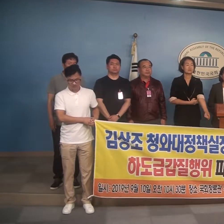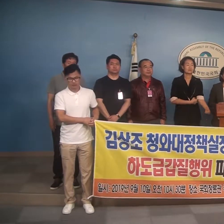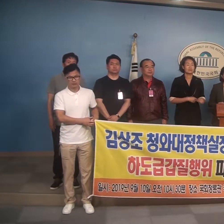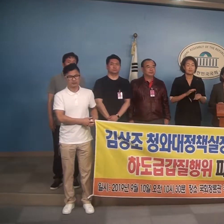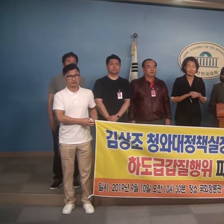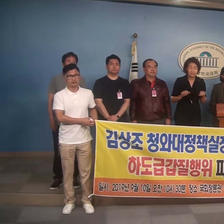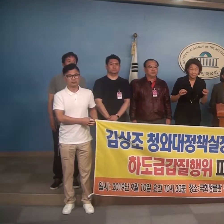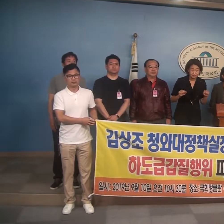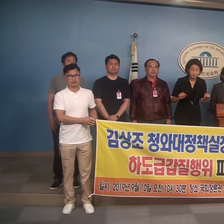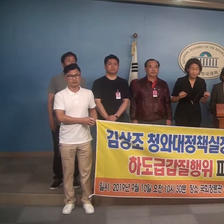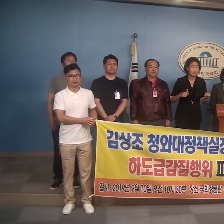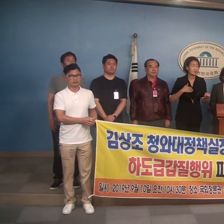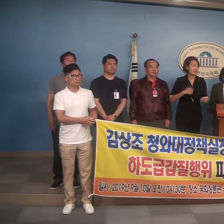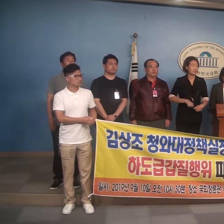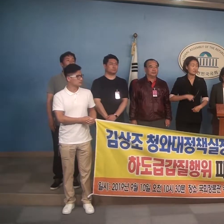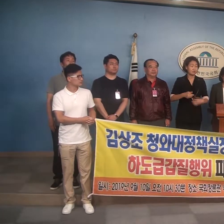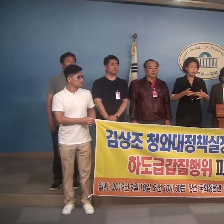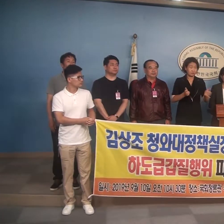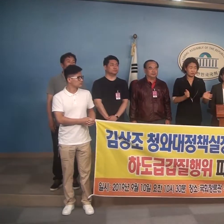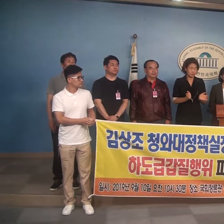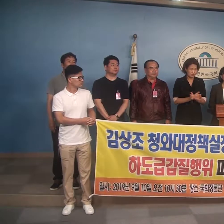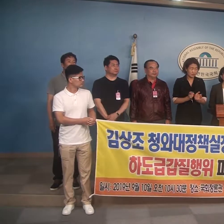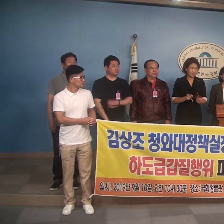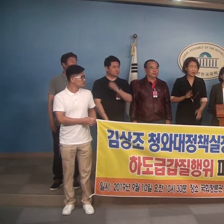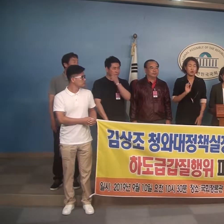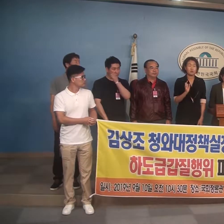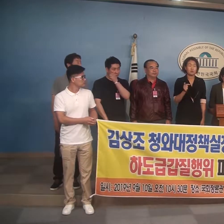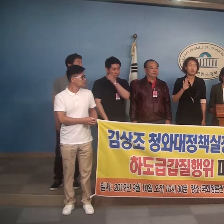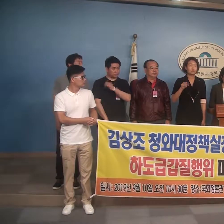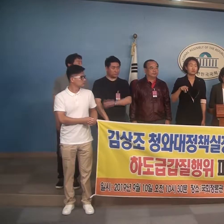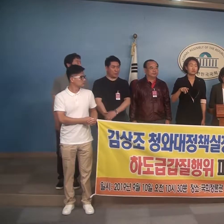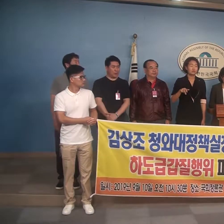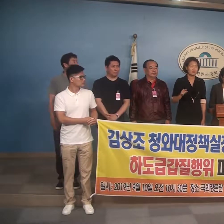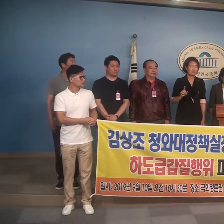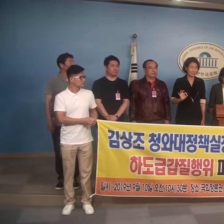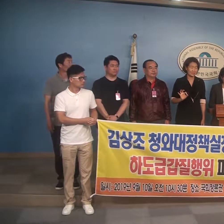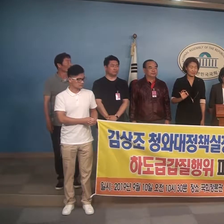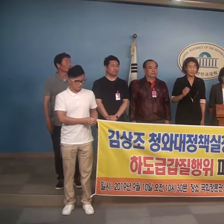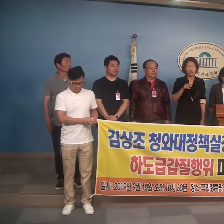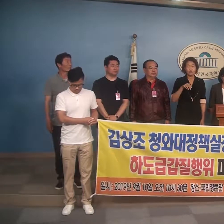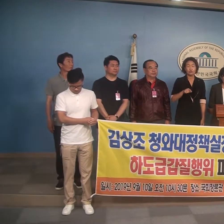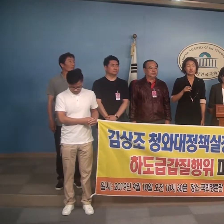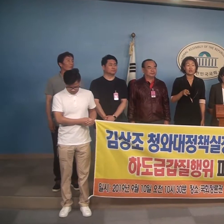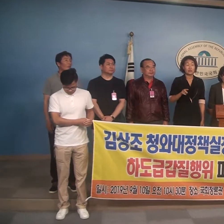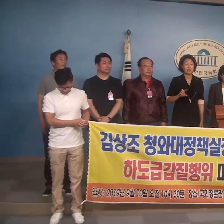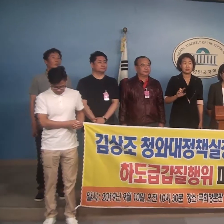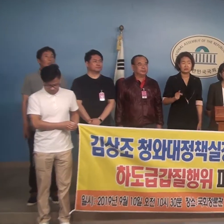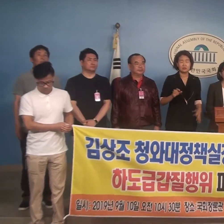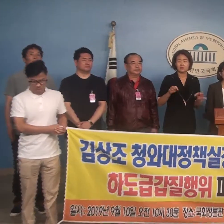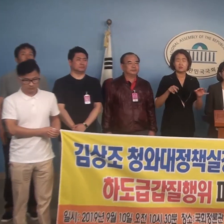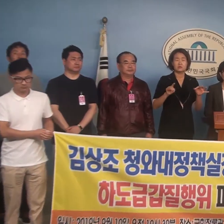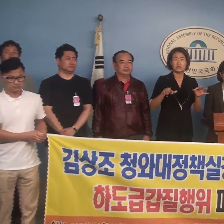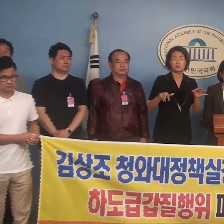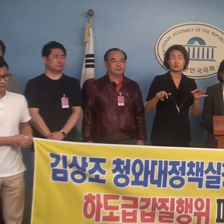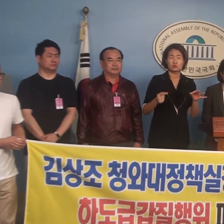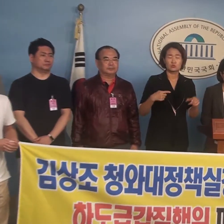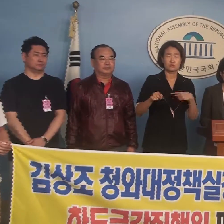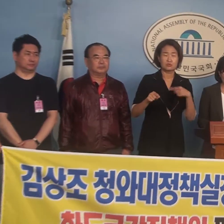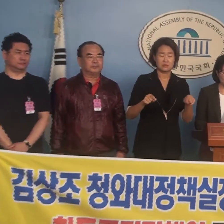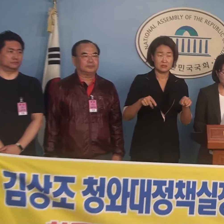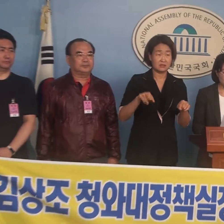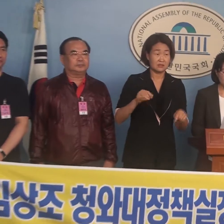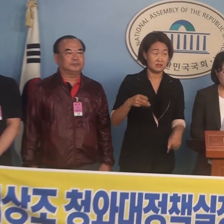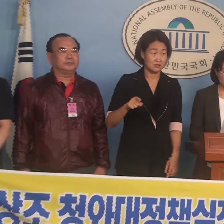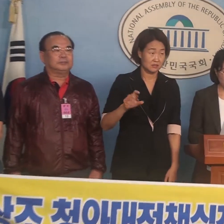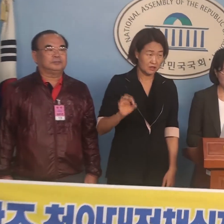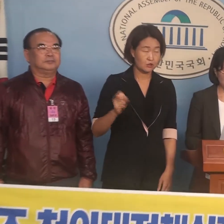네, 안녕하십니까. 정의당 민생본부장 최선 의원입니다. 김상조 청와대 정책실장과